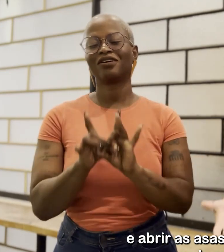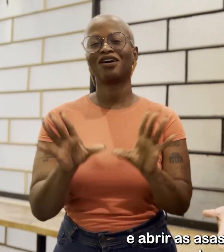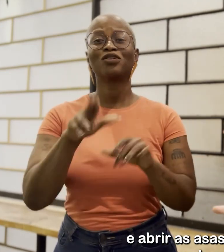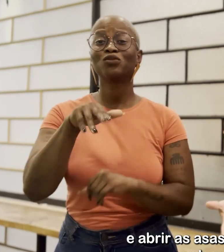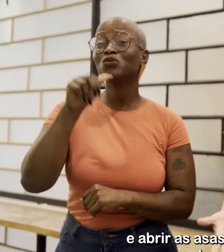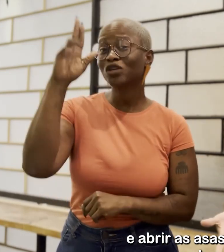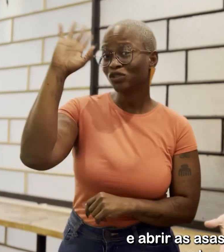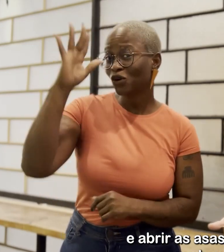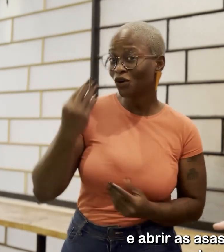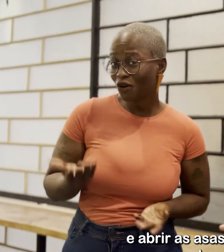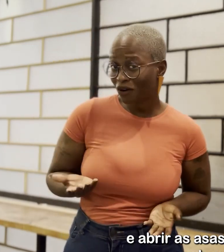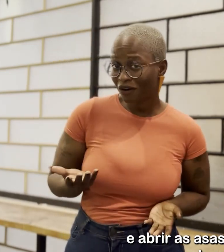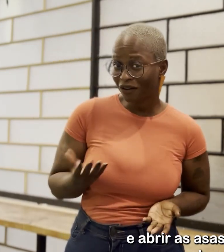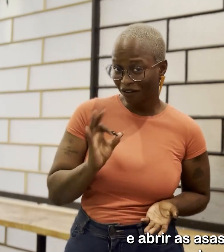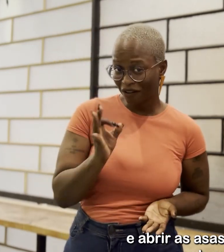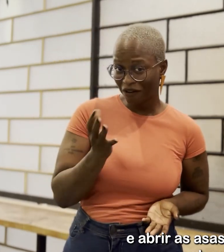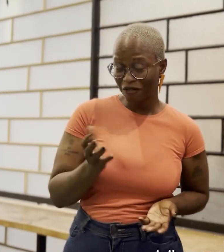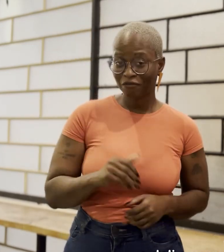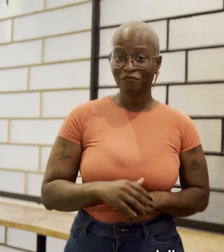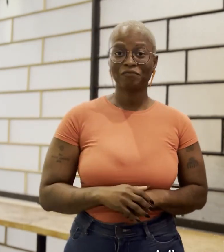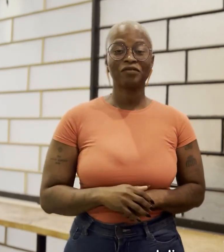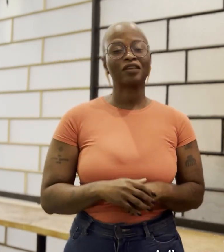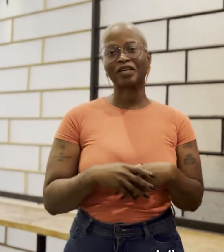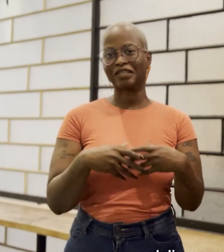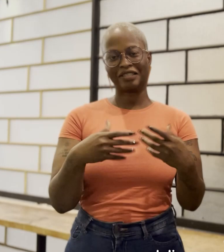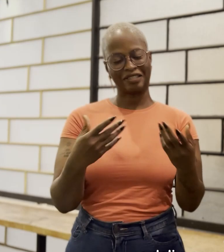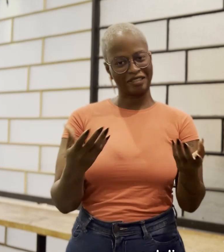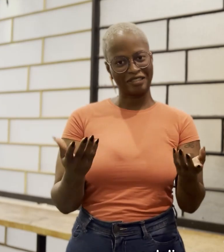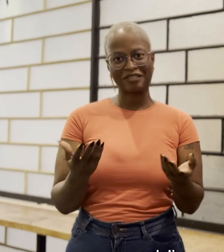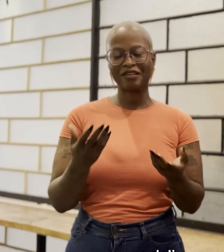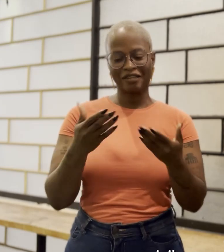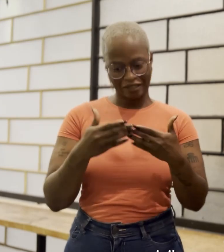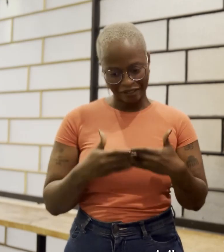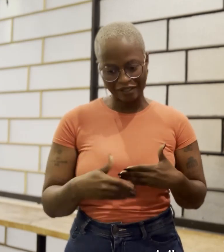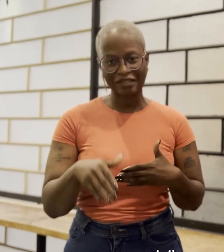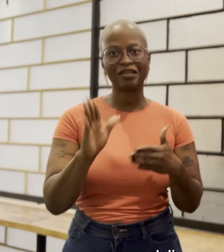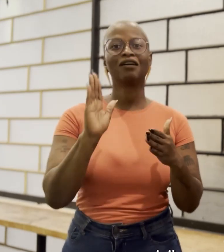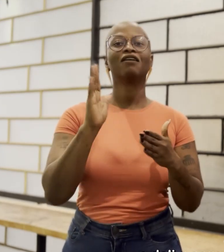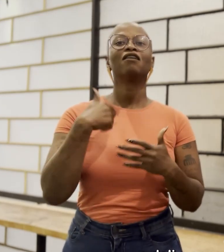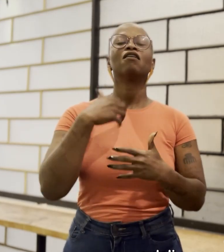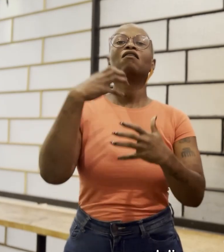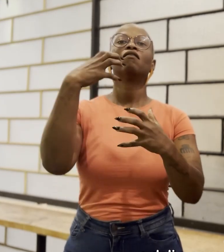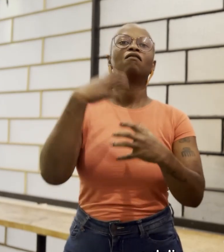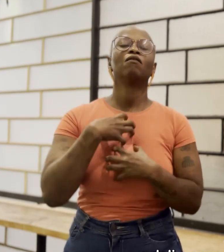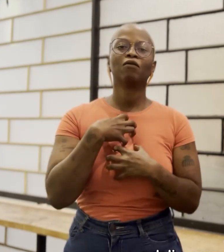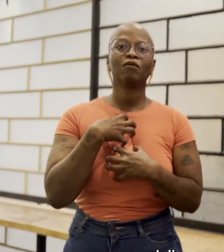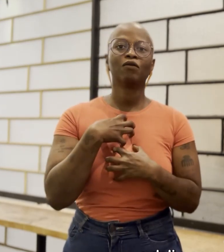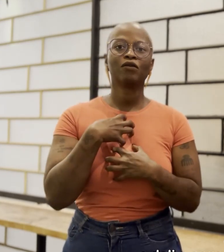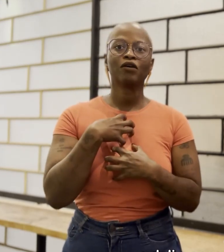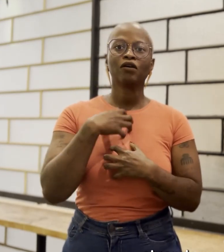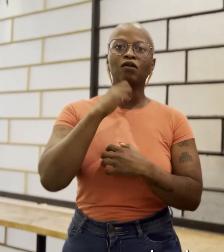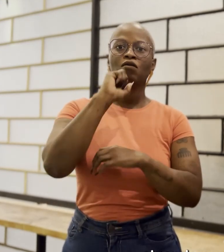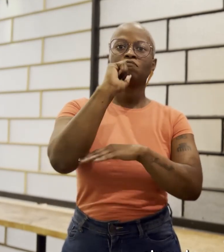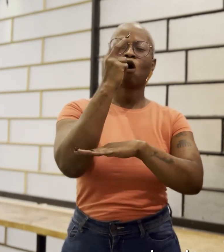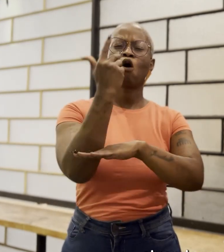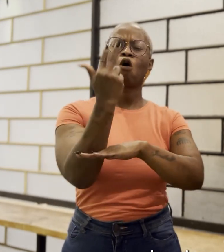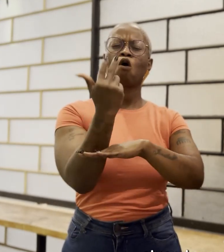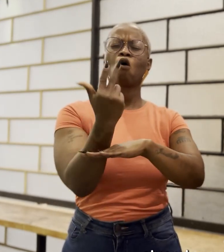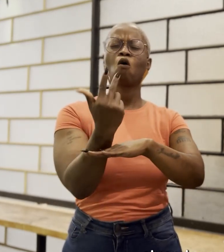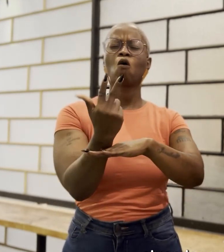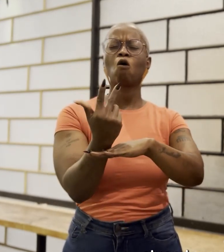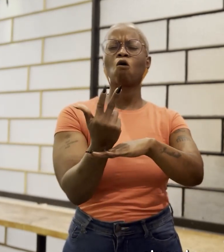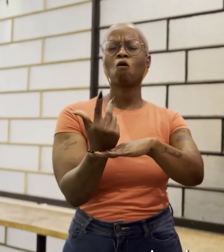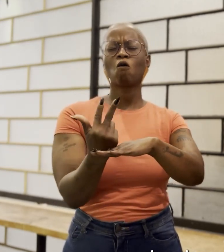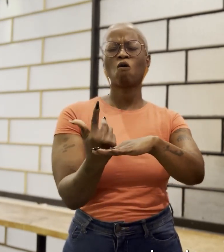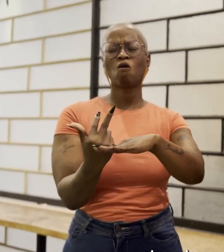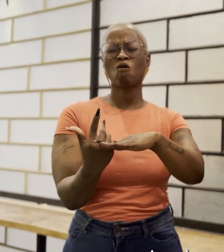nunca sonhou em voar, né? E dali a sensação da gravidade atuando no seu